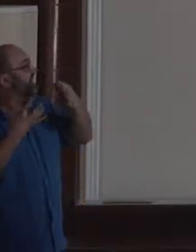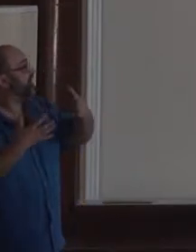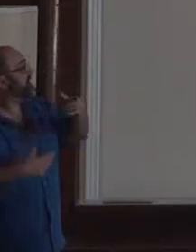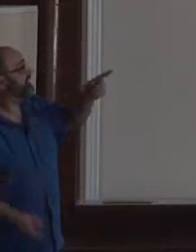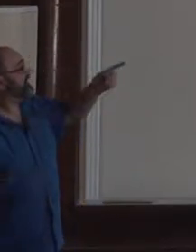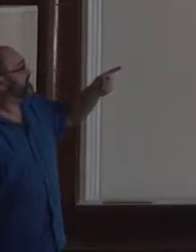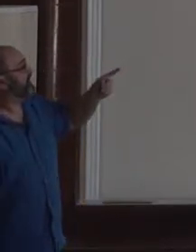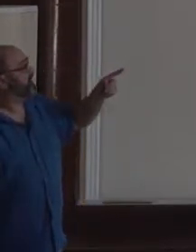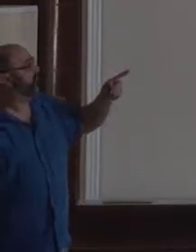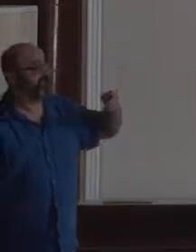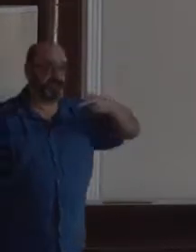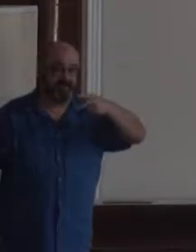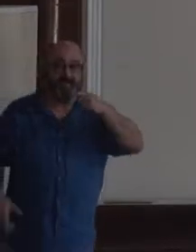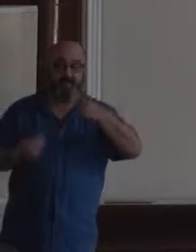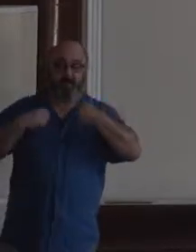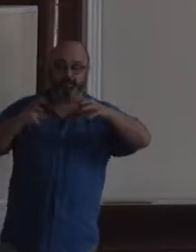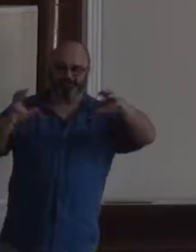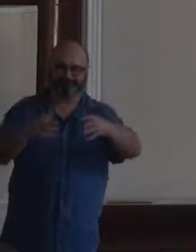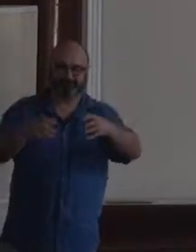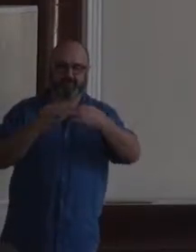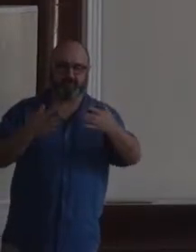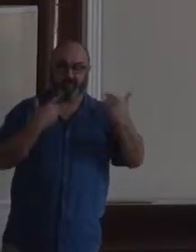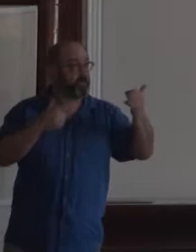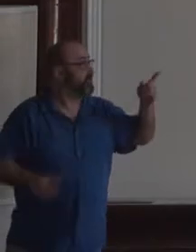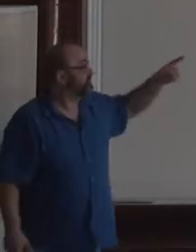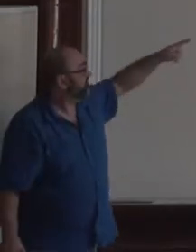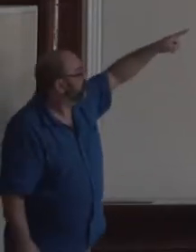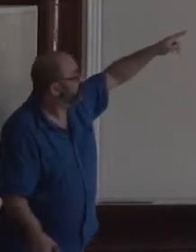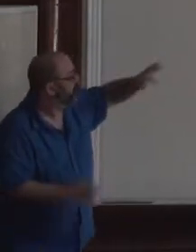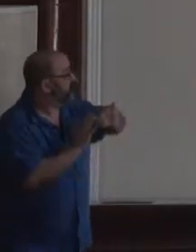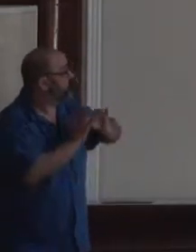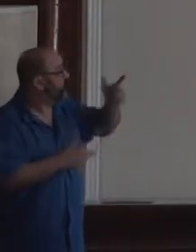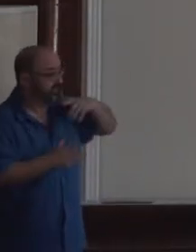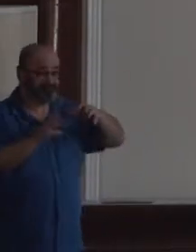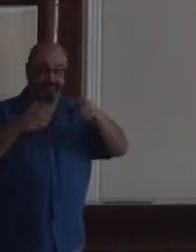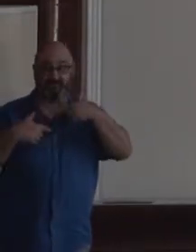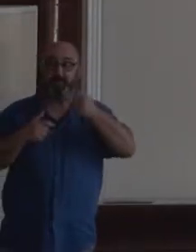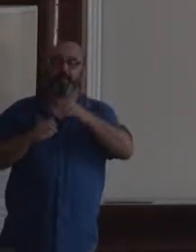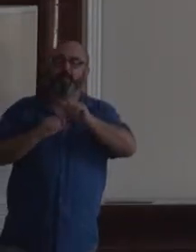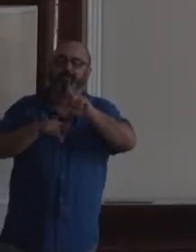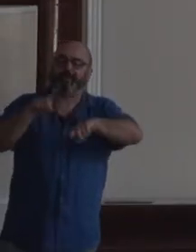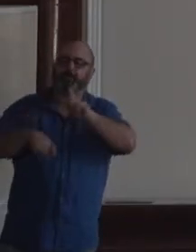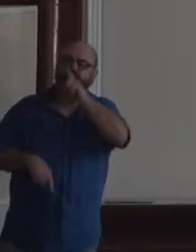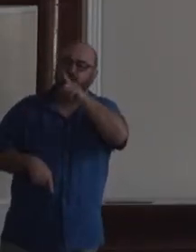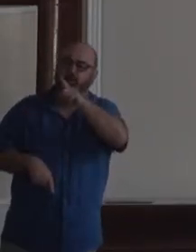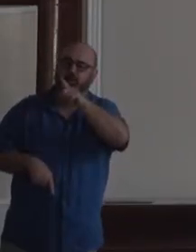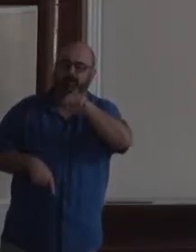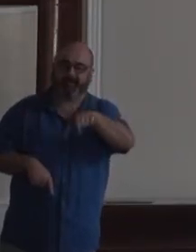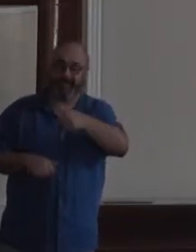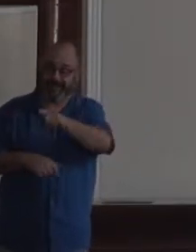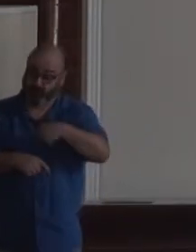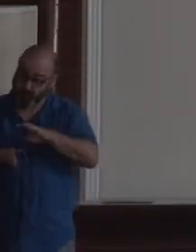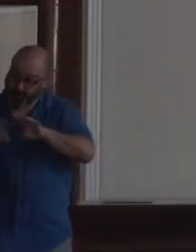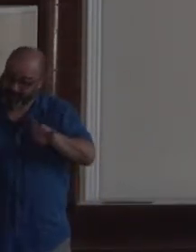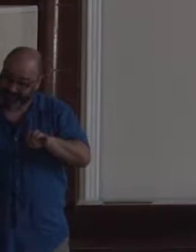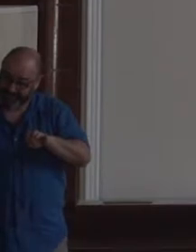de l'heure qu'il est ou du jour qu'il est, par exemple, une petite fonction ici qui on peut demander, mais est-ce que c'est le week-end?